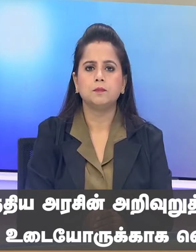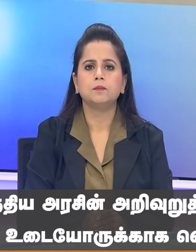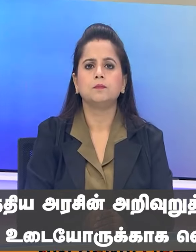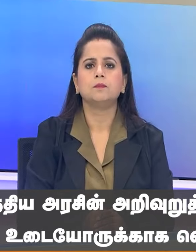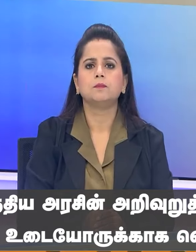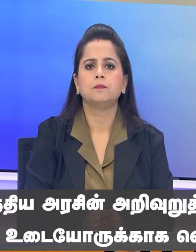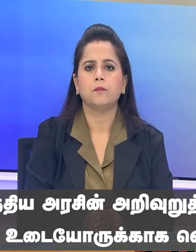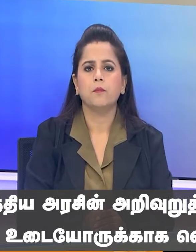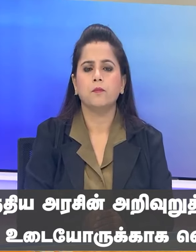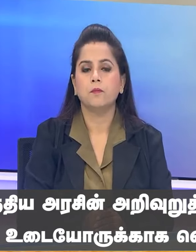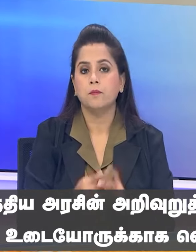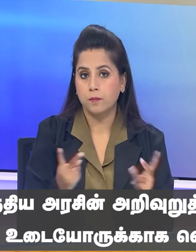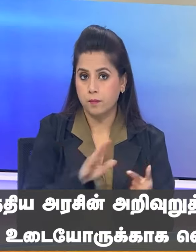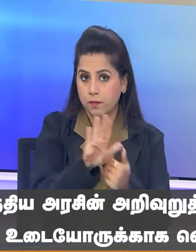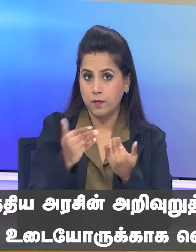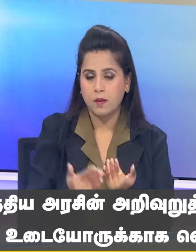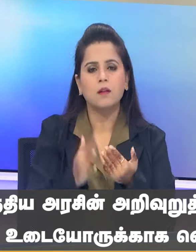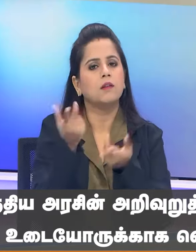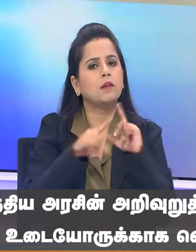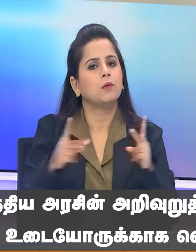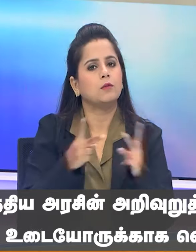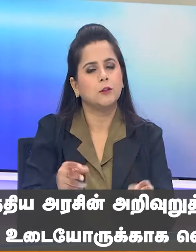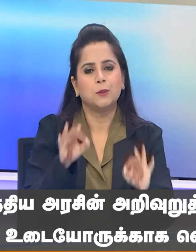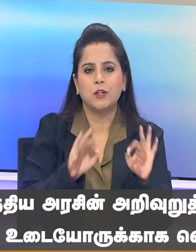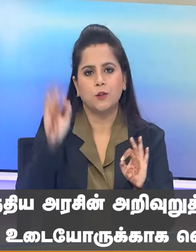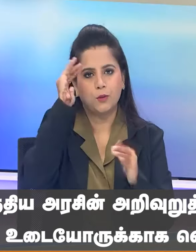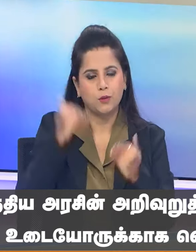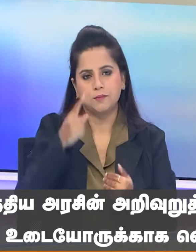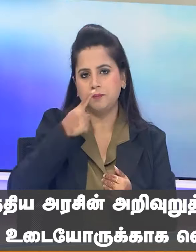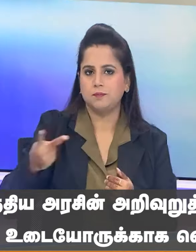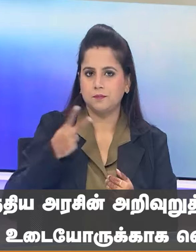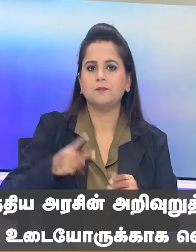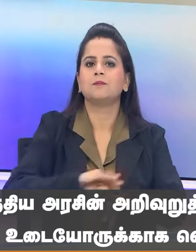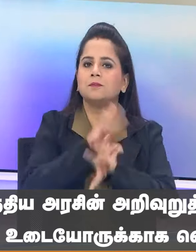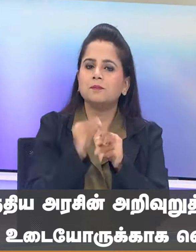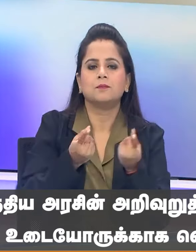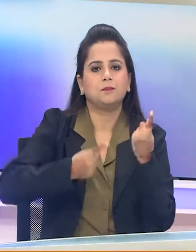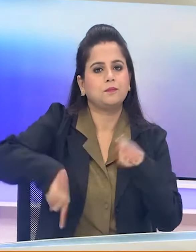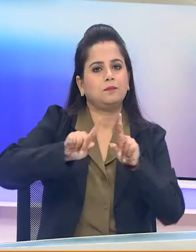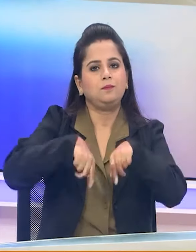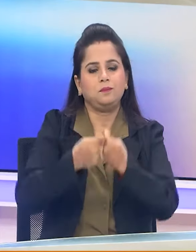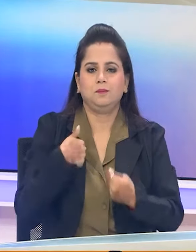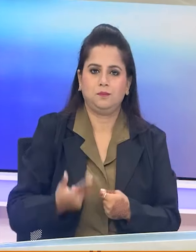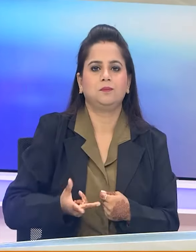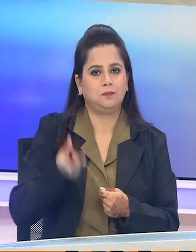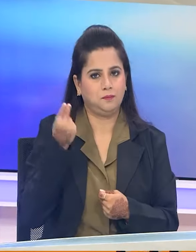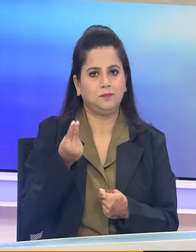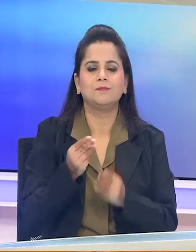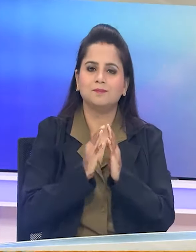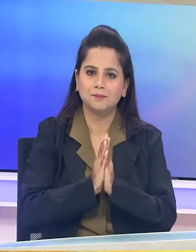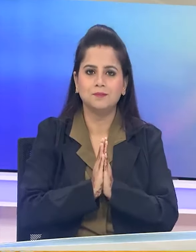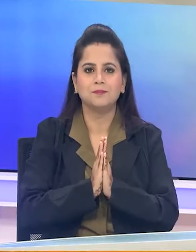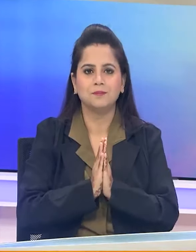है और इसी के साथ फिलहाल सांकेतिक भाषा के इस खास बुलेटिन में मुझे मेरी सहयोगी मनीषा और हमारी पूरी टीम को दीजिए अनुमति